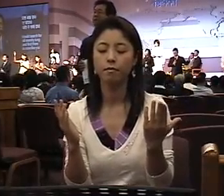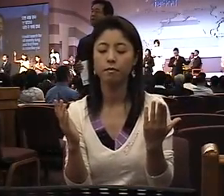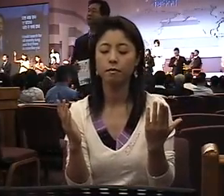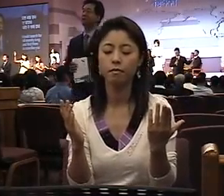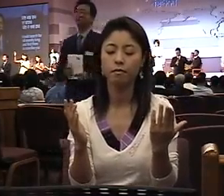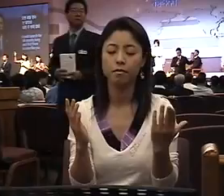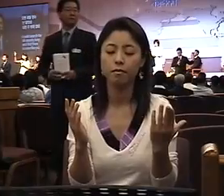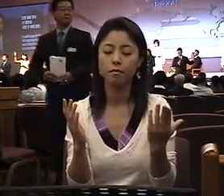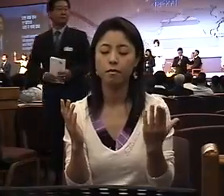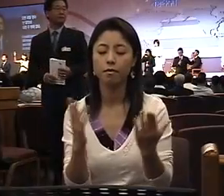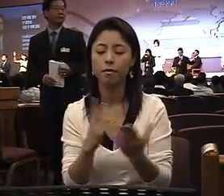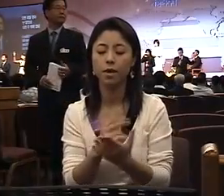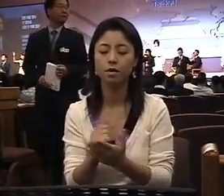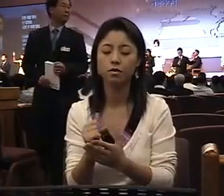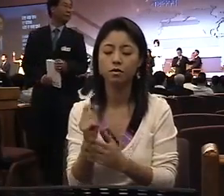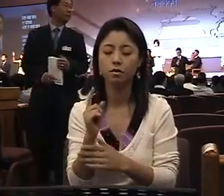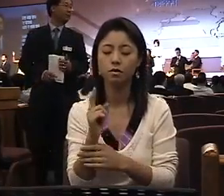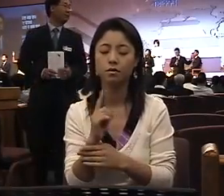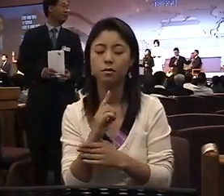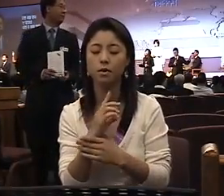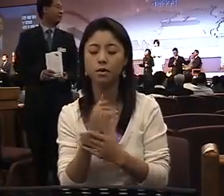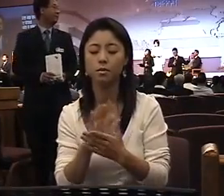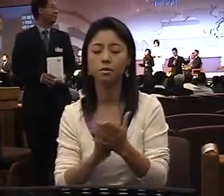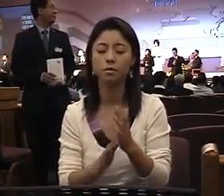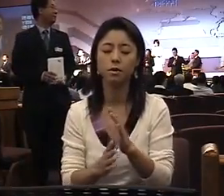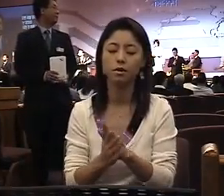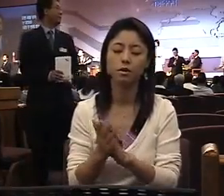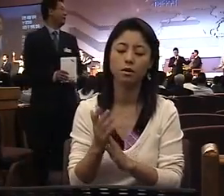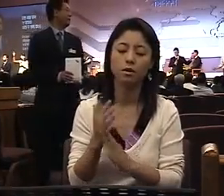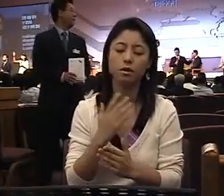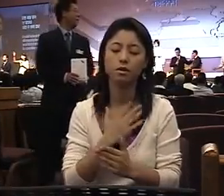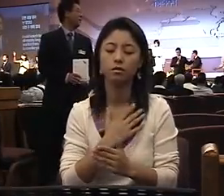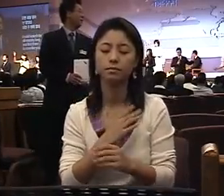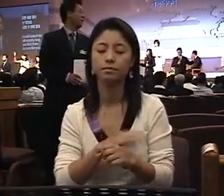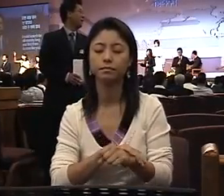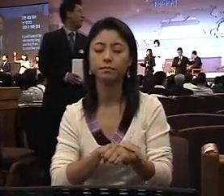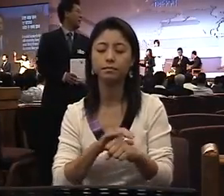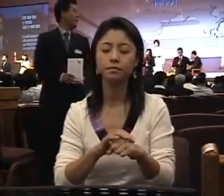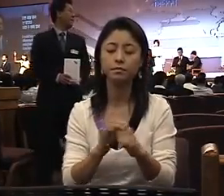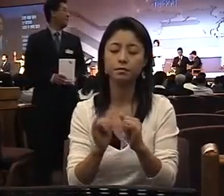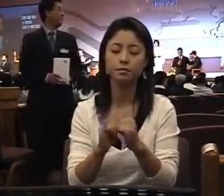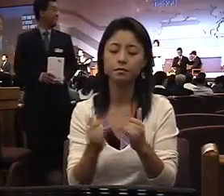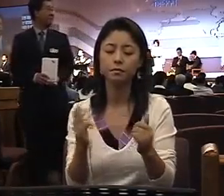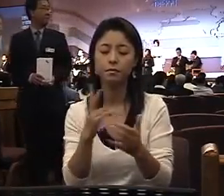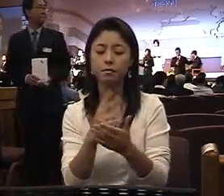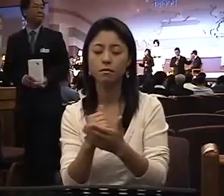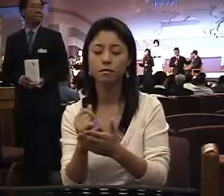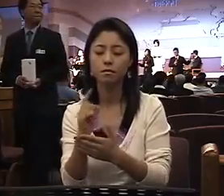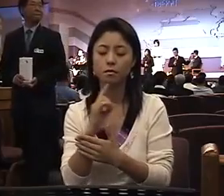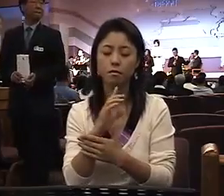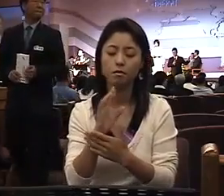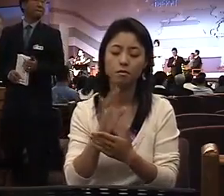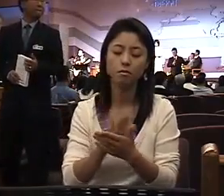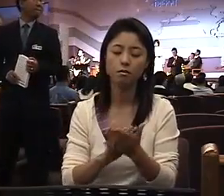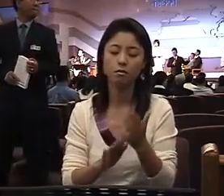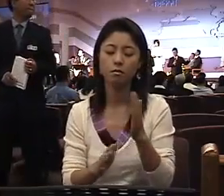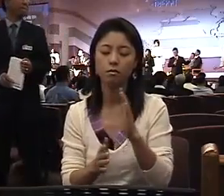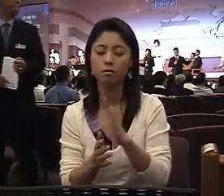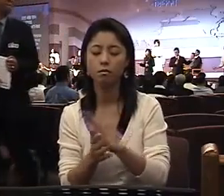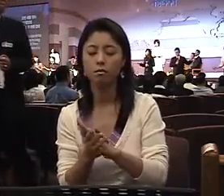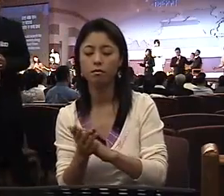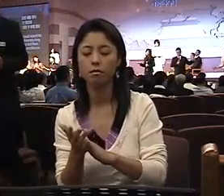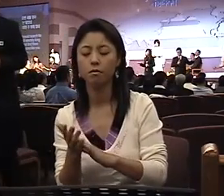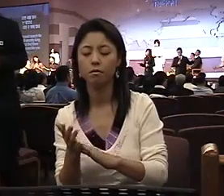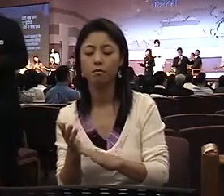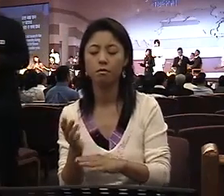주님밖에 없습니다. 나를 만지실 분은 주님밖에 없습니다. 이 시간 내 마음을 활짝 열고 나아가오니 나를 만지시고 치유하시고